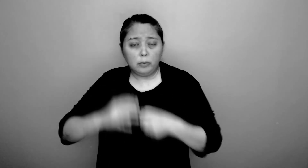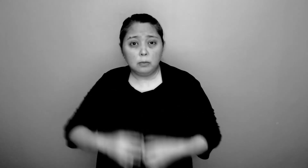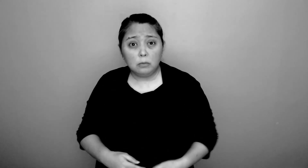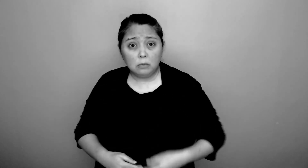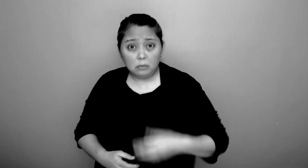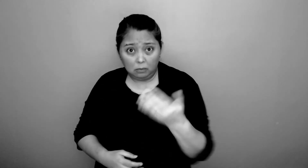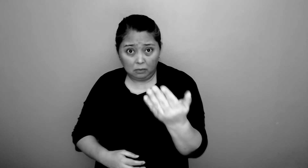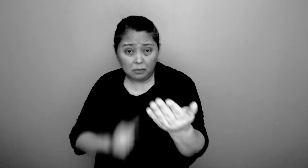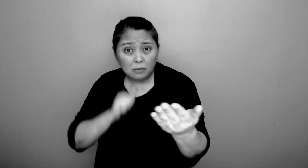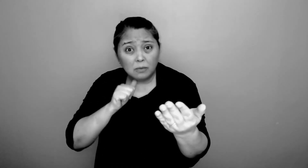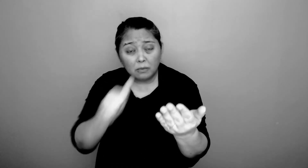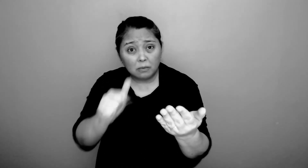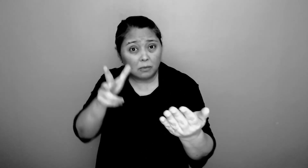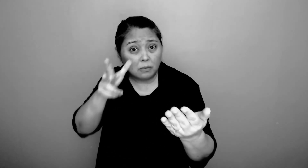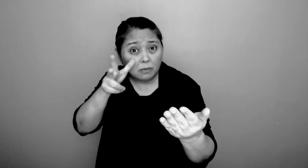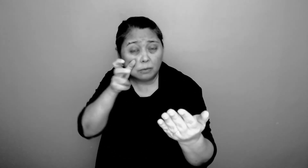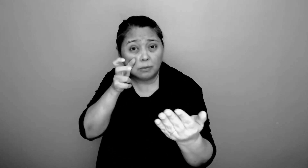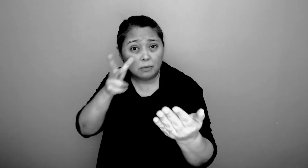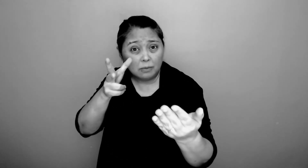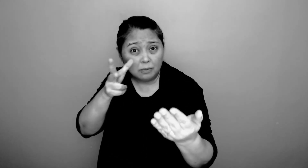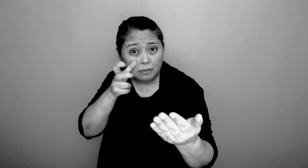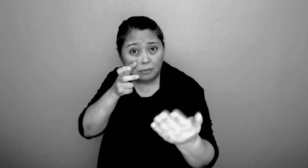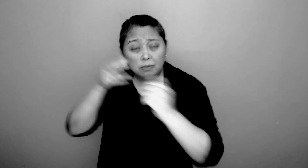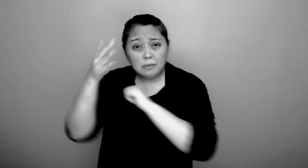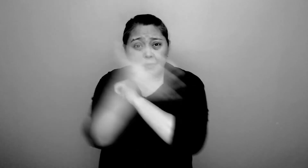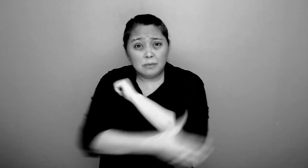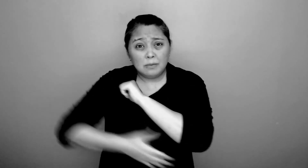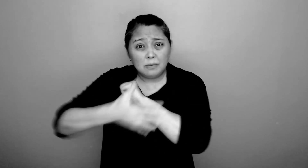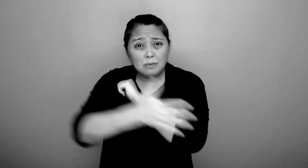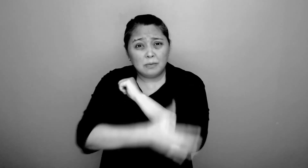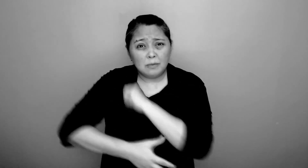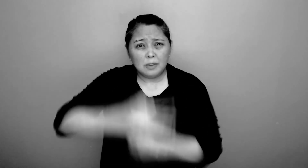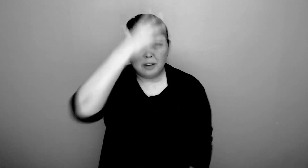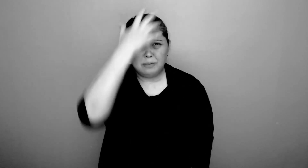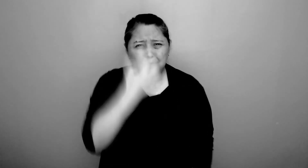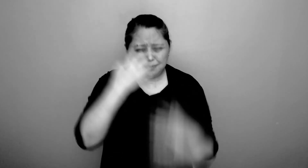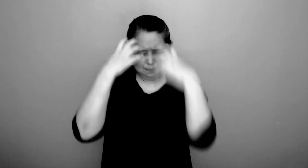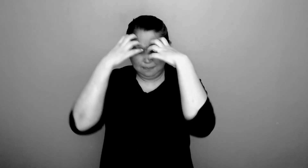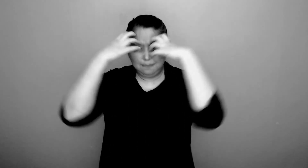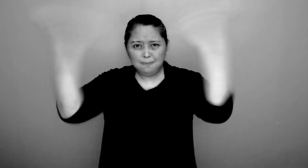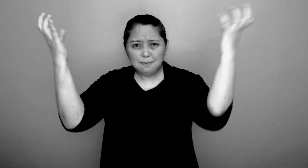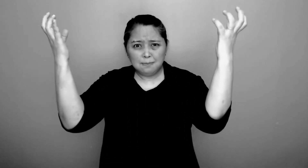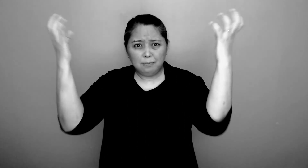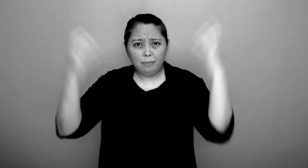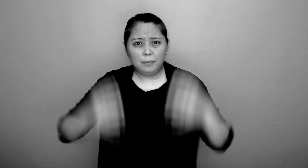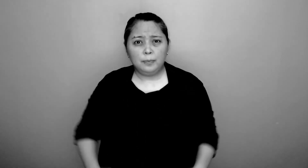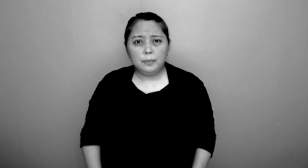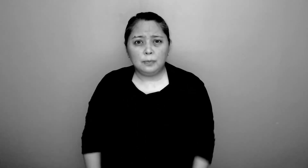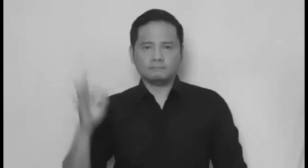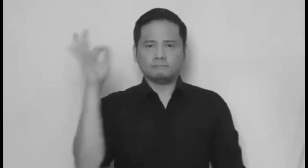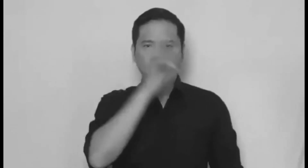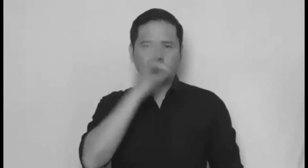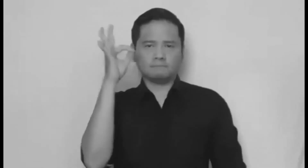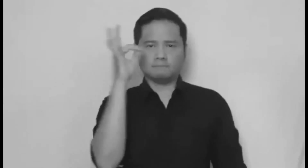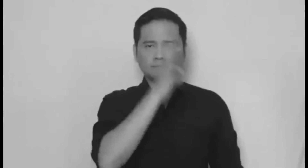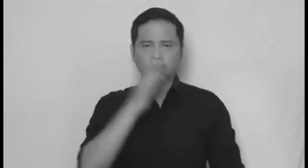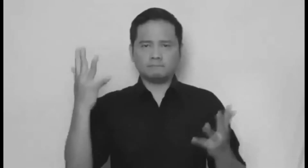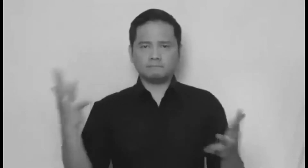ay